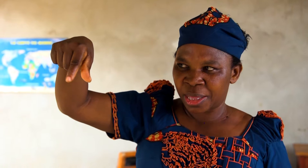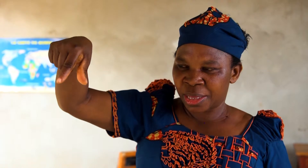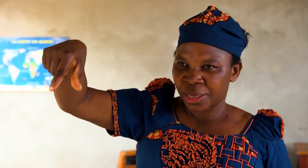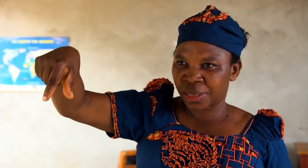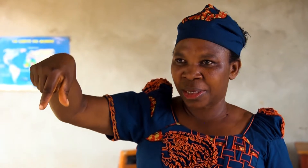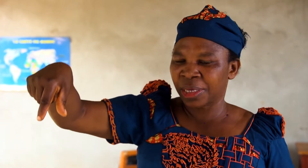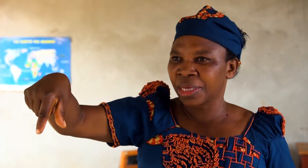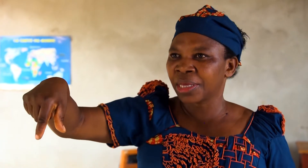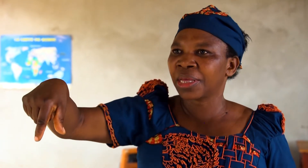ki